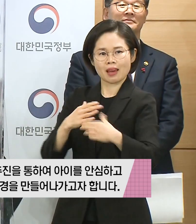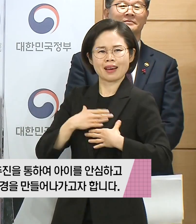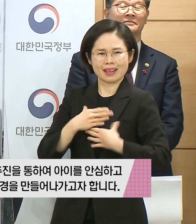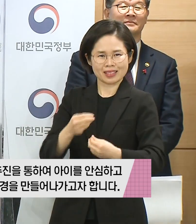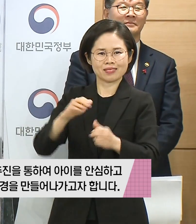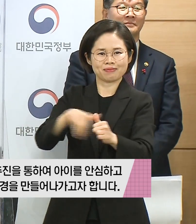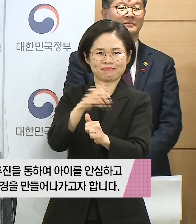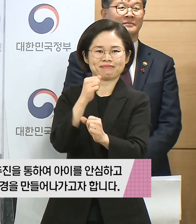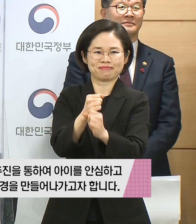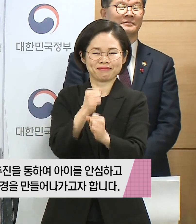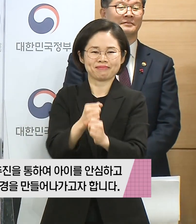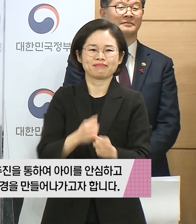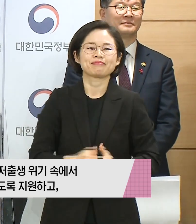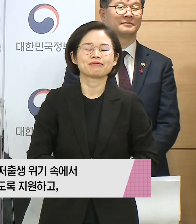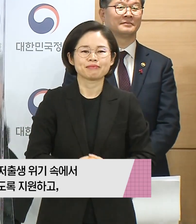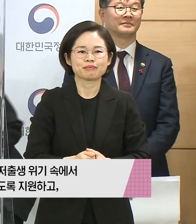합니다.